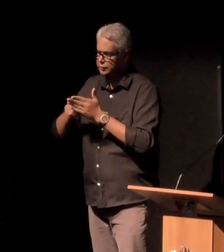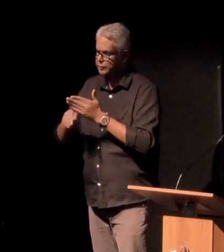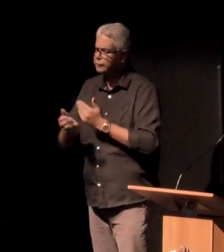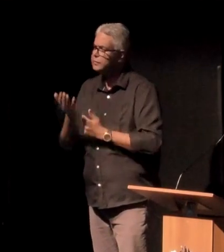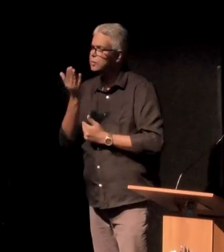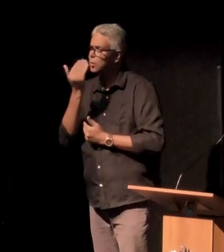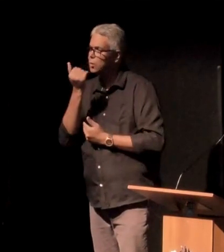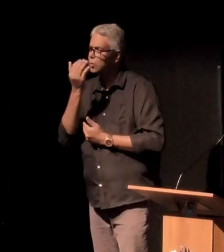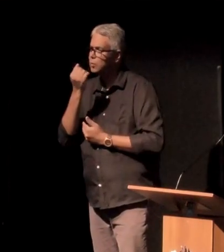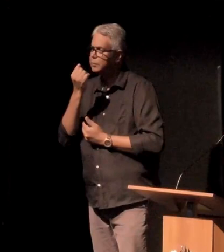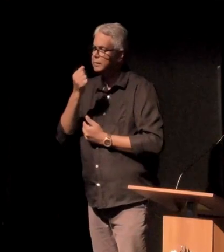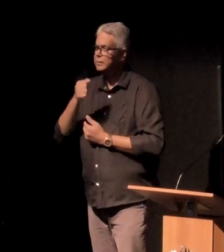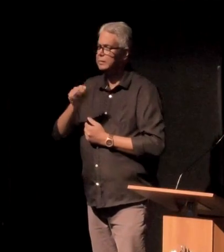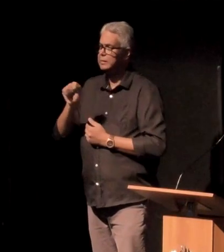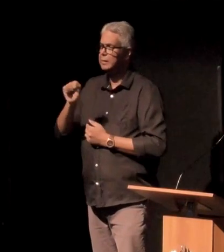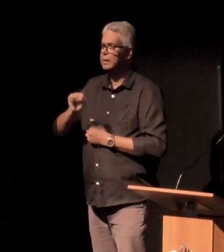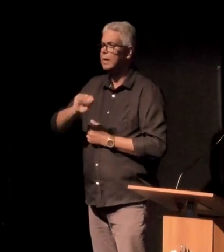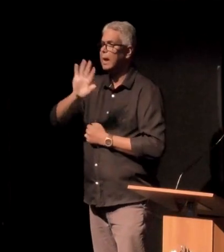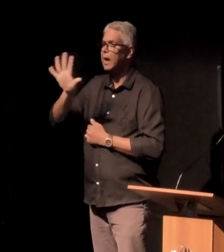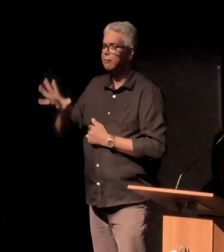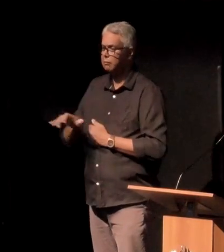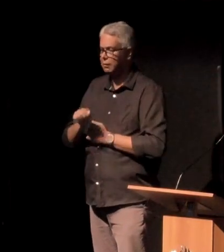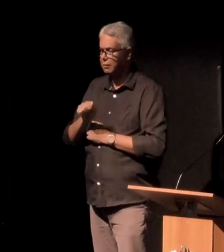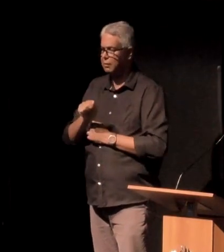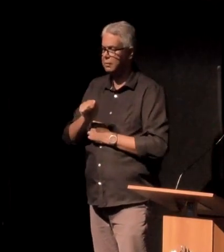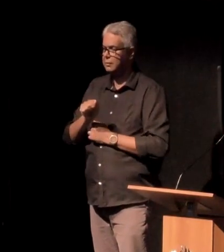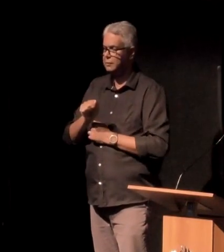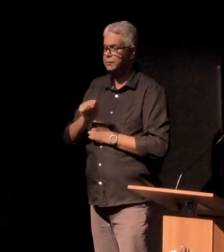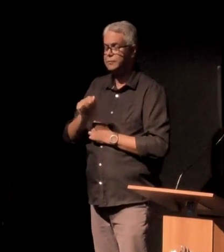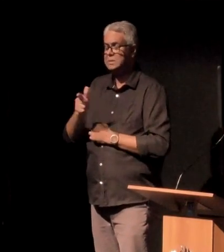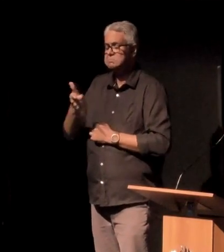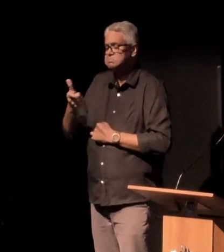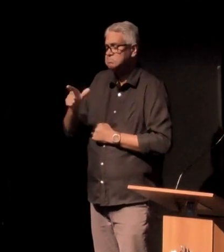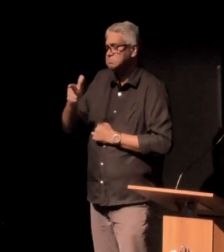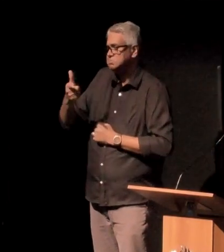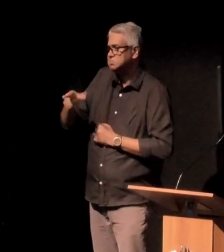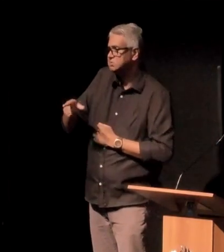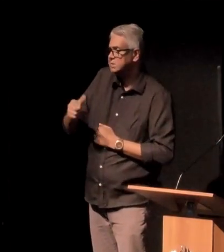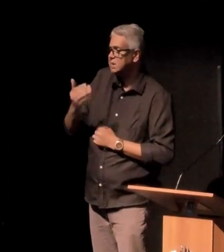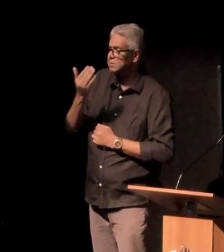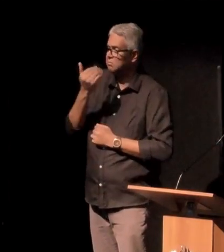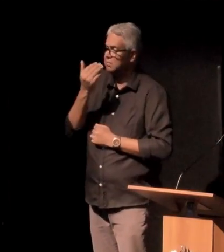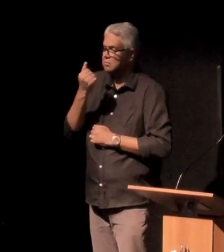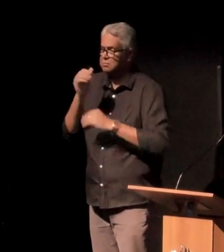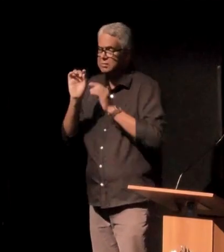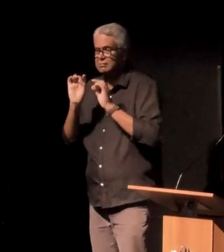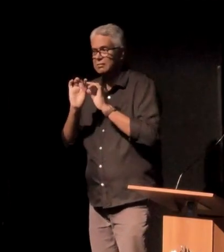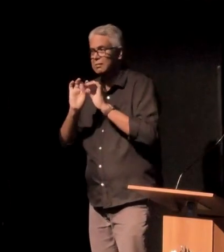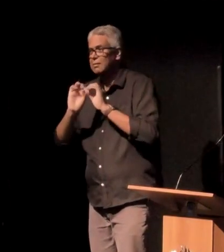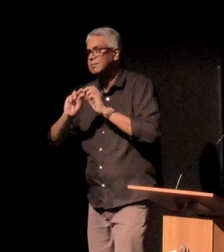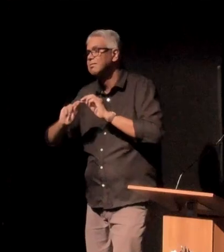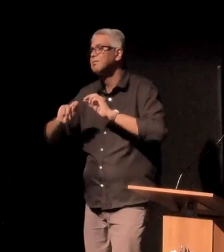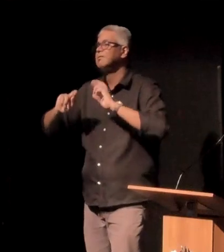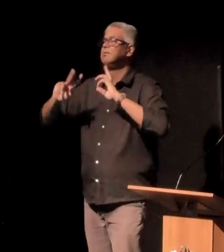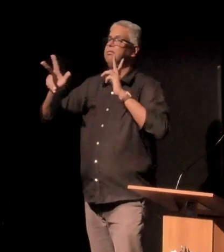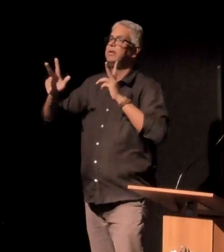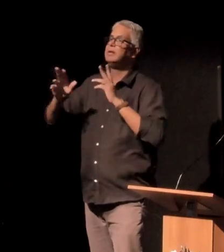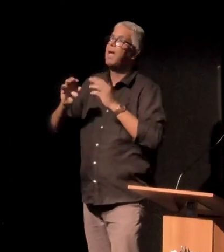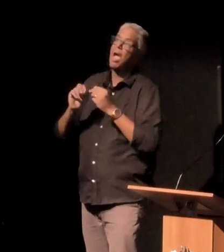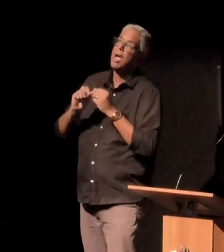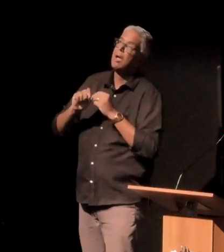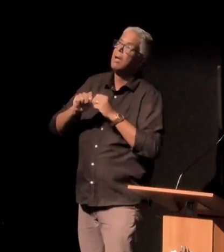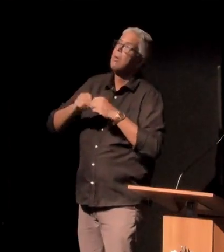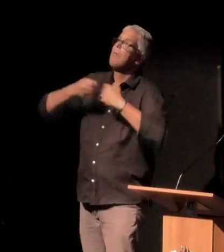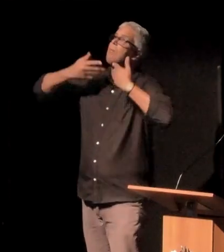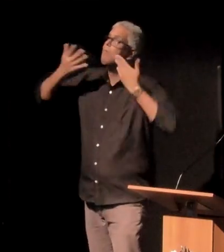perspectiva é não é especificamente um alimento se a gente ah qual é o alimento que é quilômetro